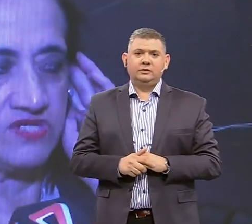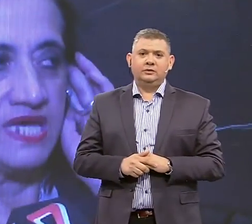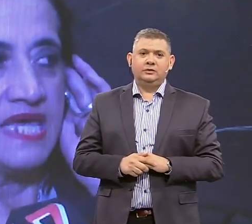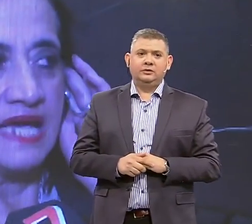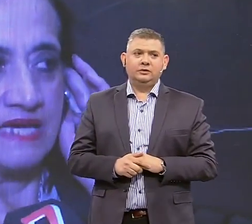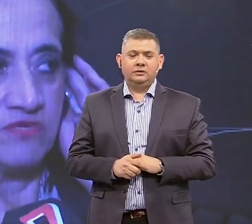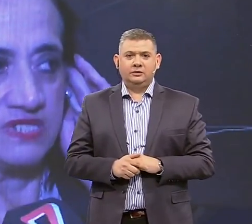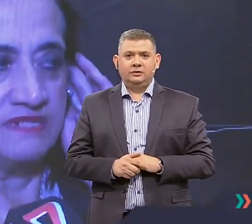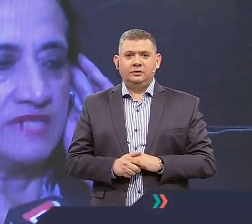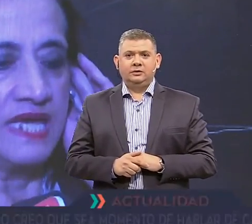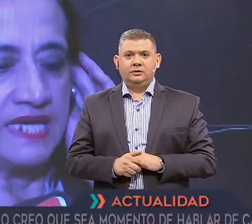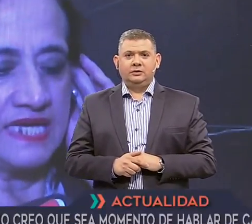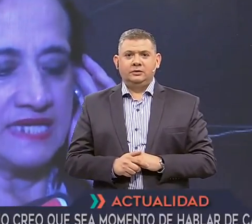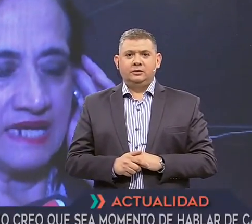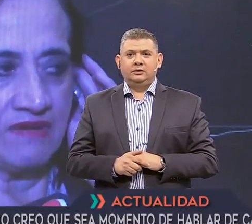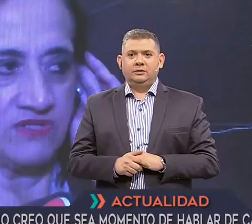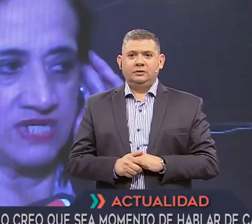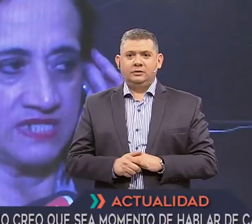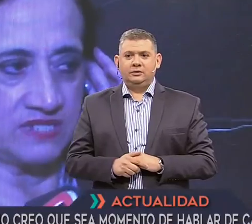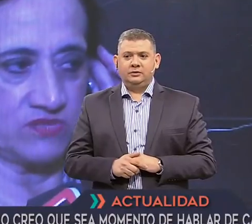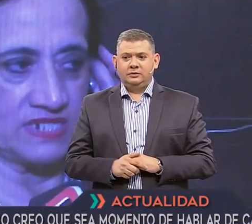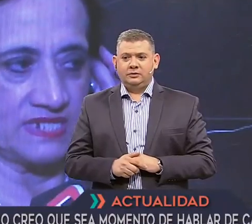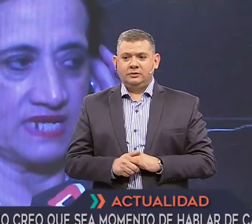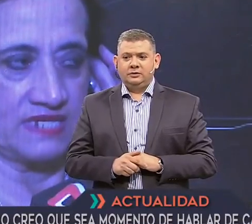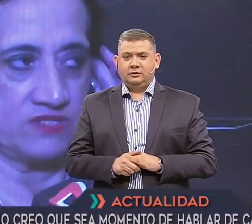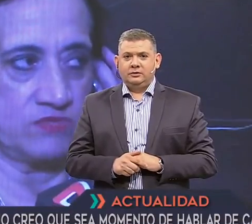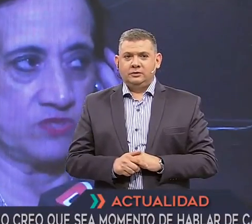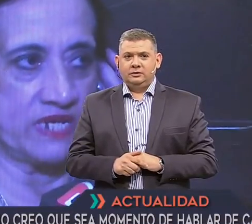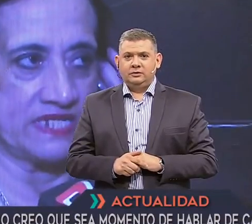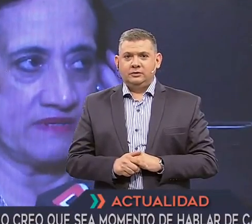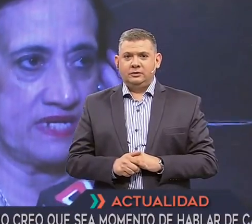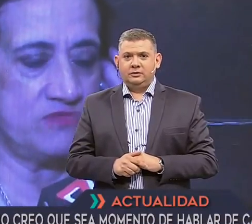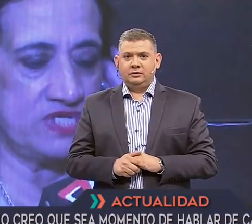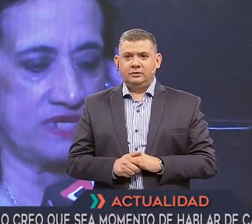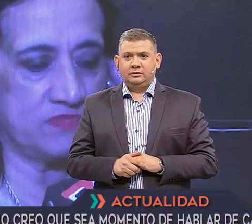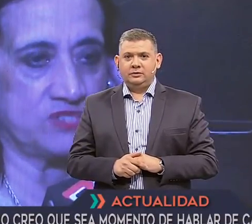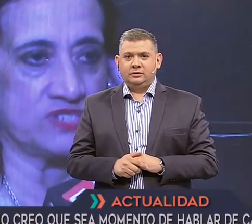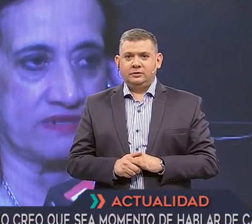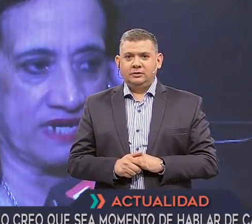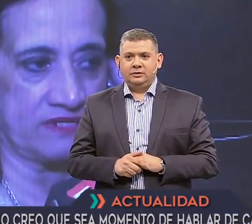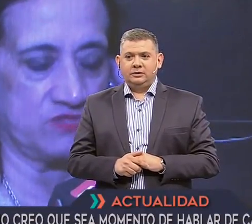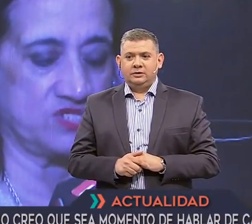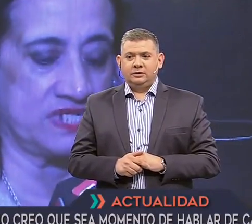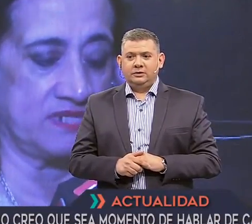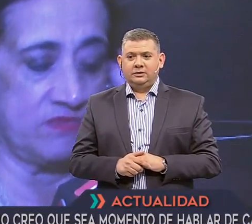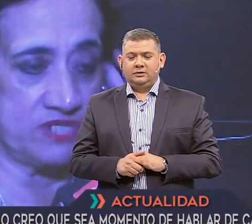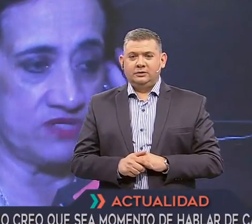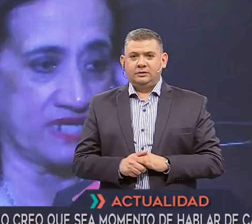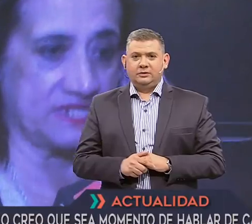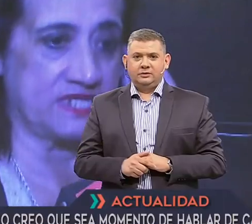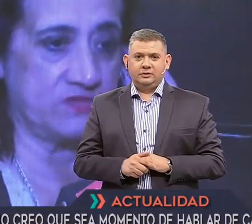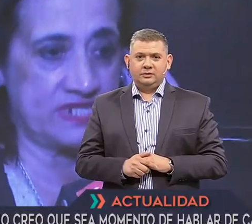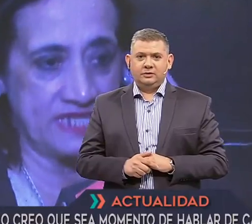vecinos que votan estar hablando de candidaturas. La gente nos votó para que trabajemos y es el momento de trabajar. Cuando llegue el momento